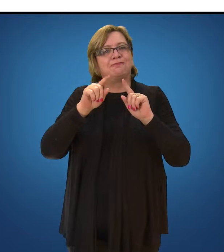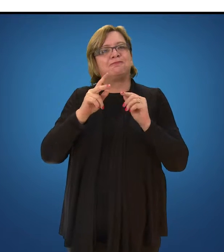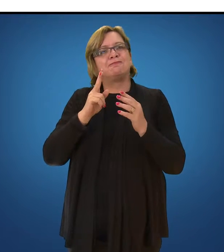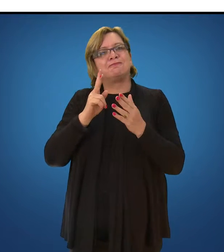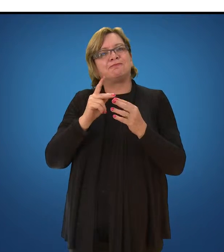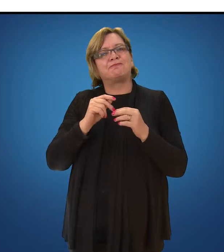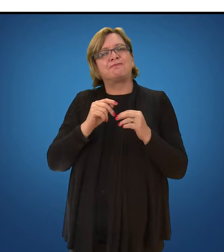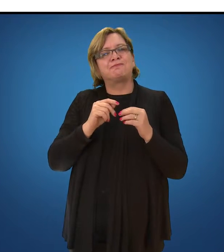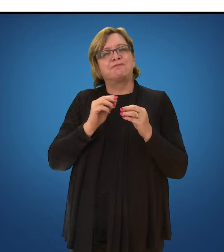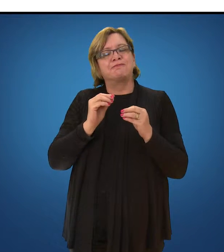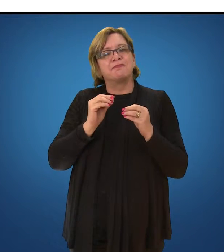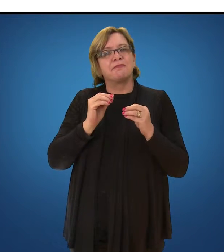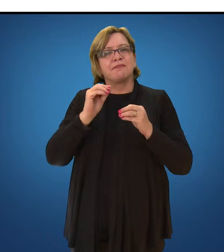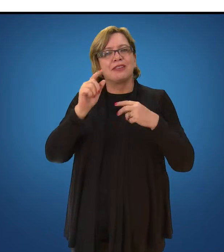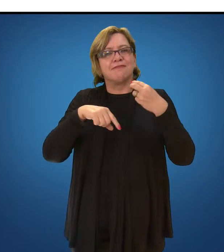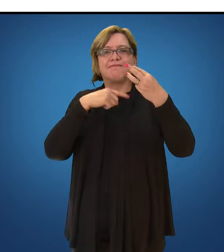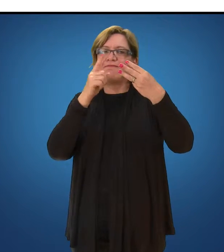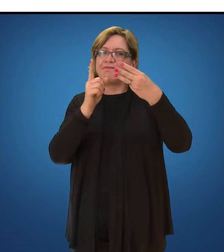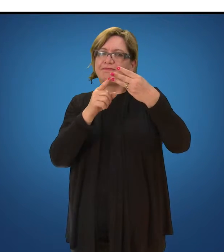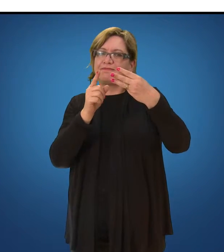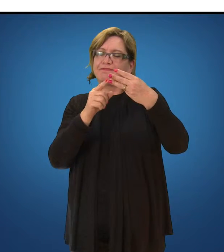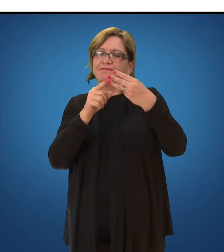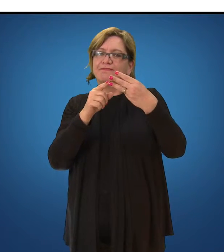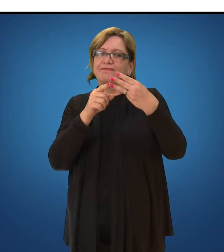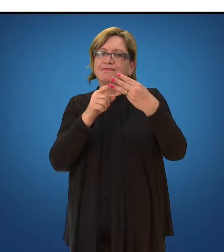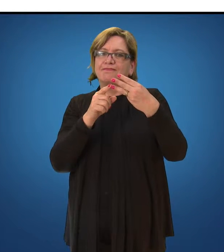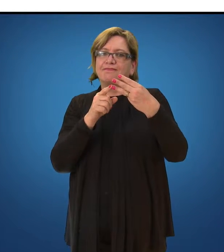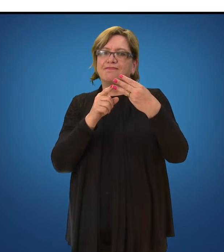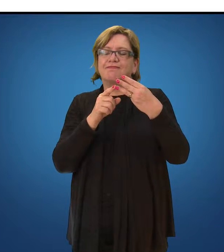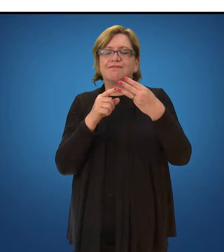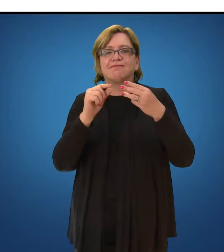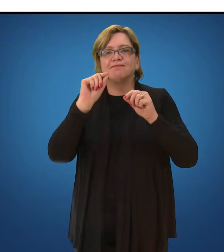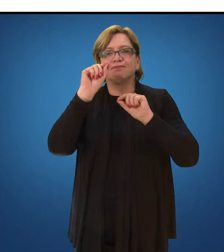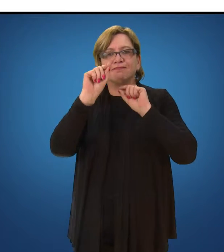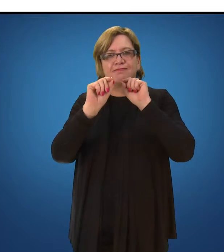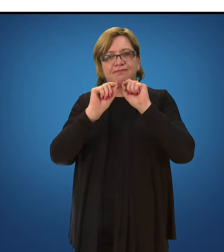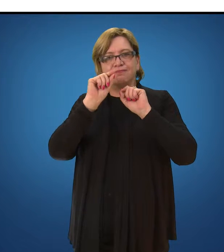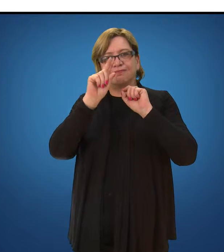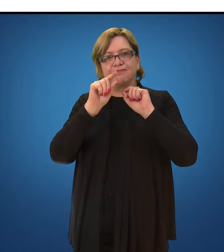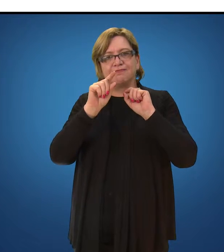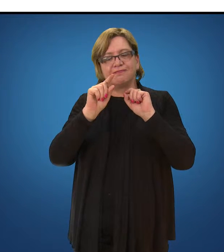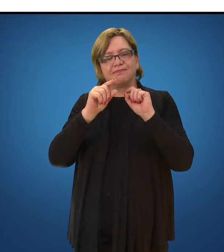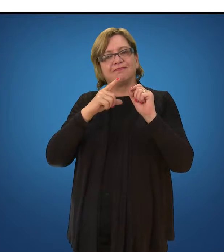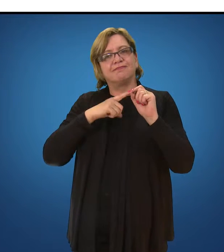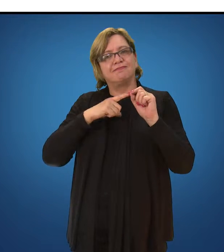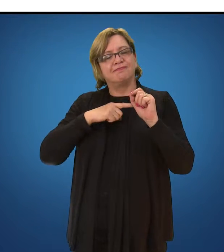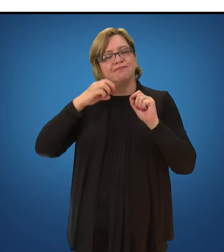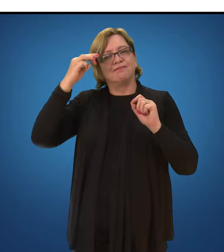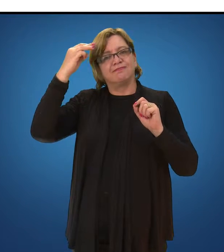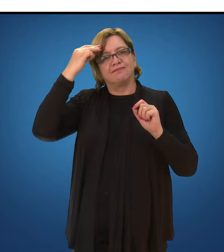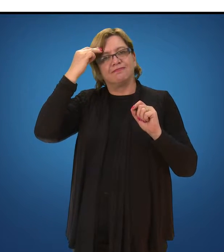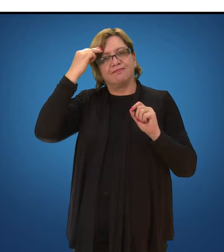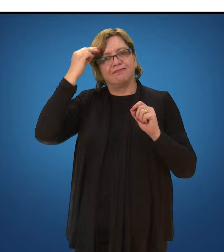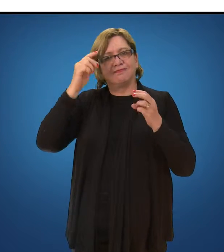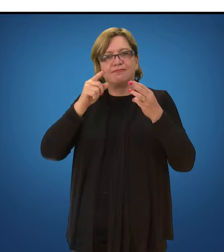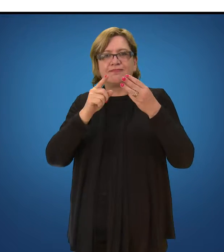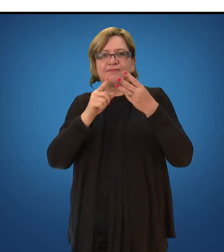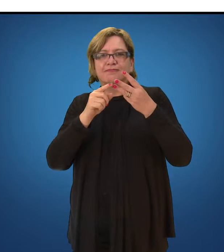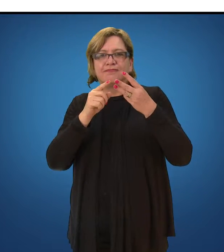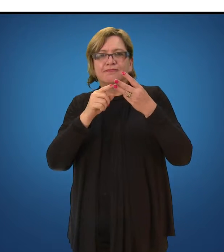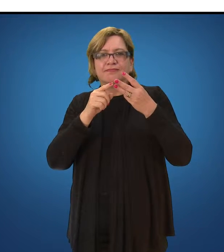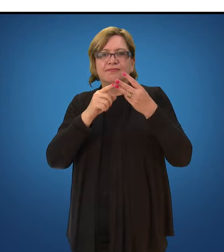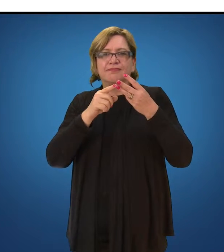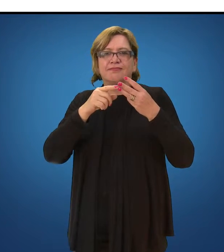a minha memória. O terceiro aspecto, ou terceiro elemento envolvido na memória é a